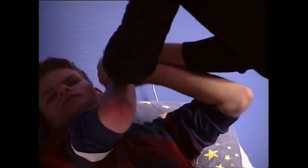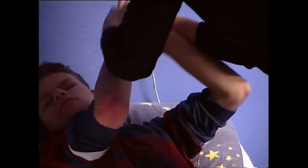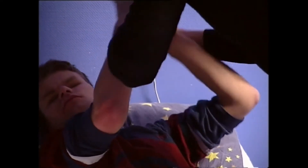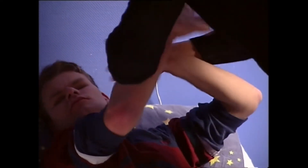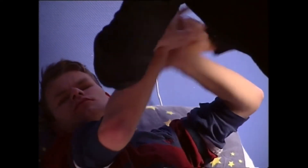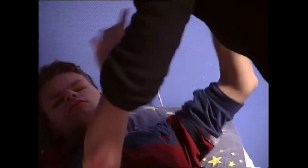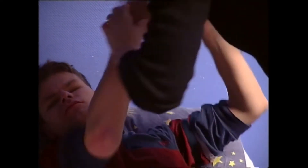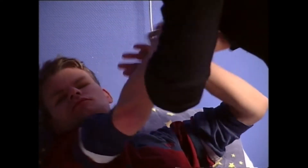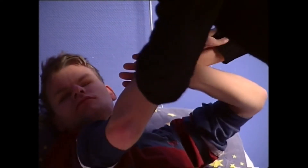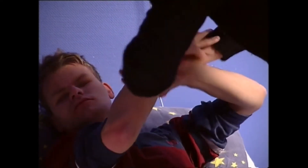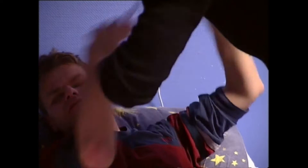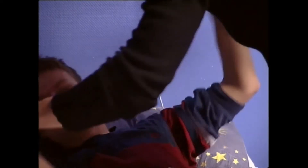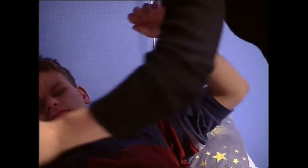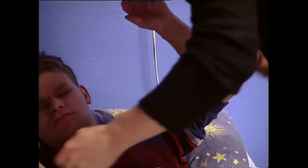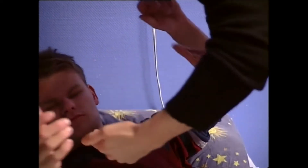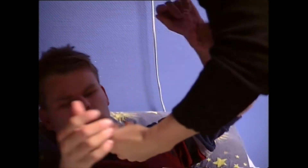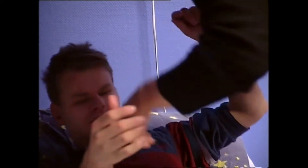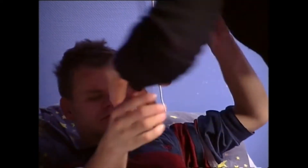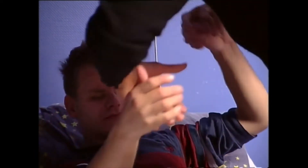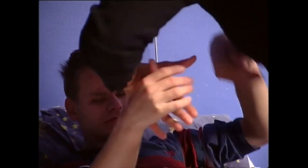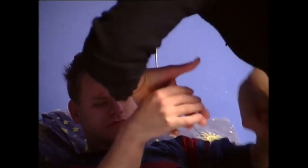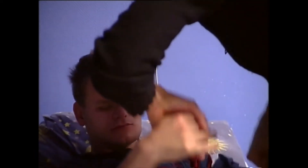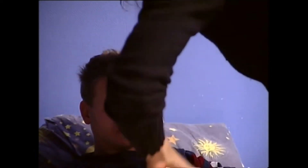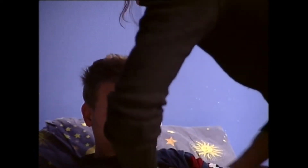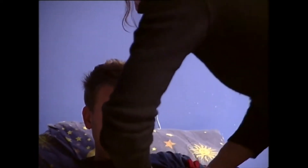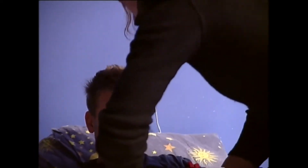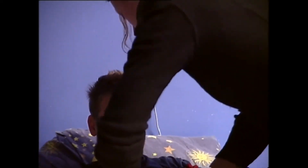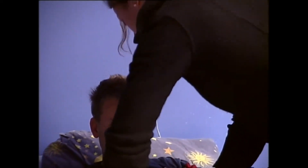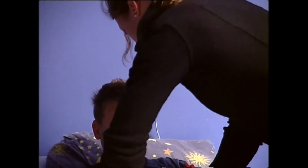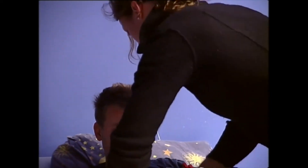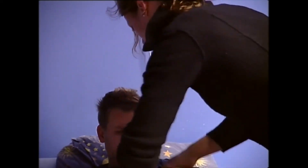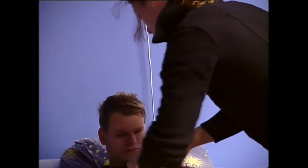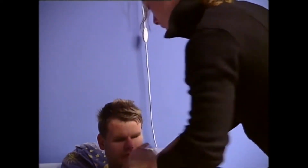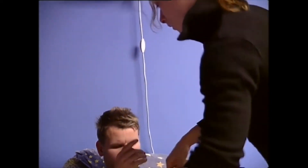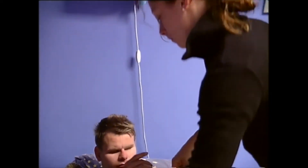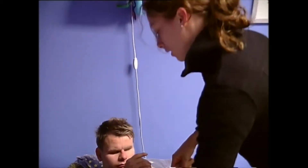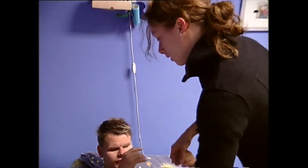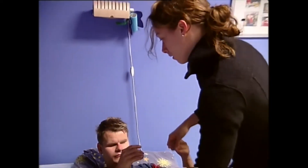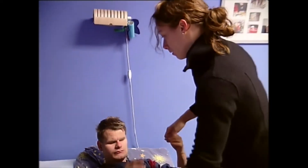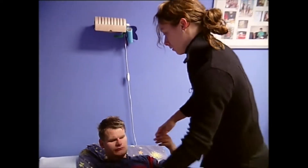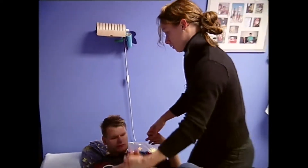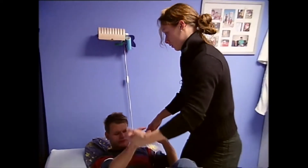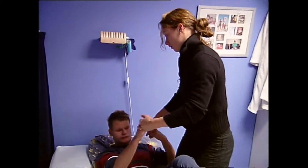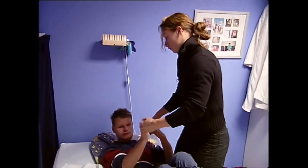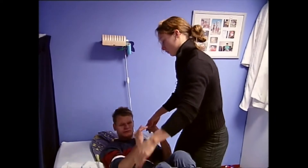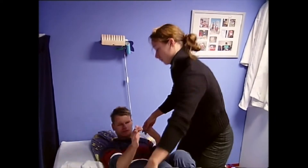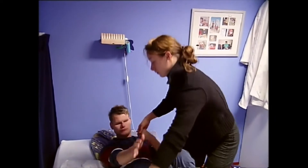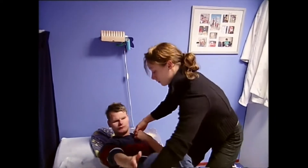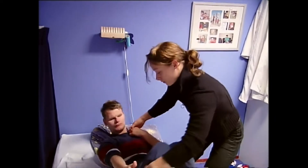Albert is een jongeman van 30 jaar en hij woont nu 8 jaar op de Brink. Door een rubella-infectie tijdens de zwangerschap is hij